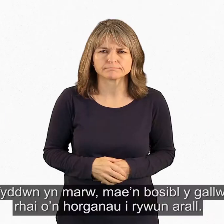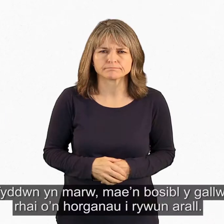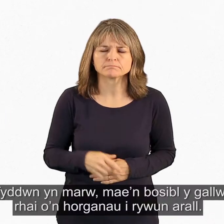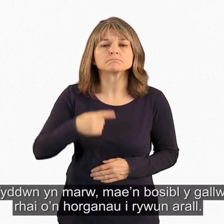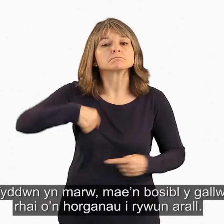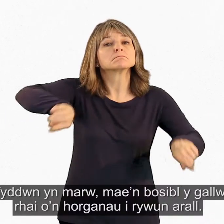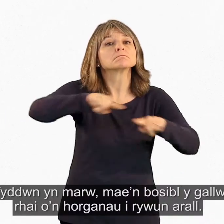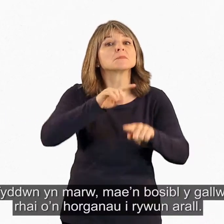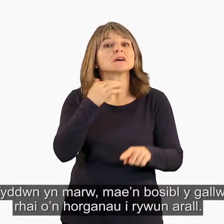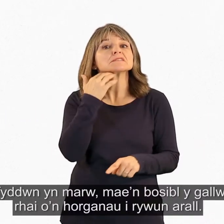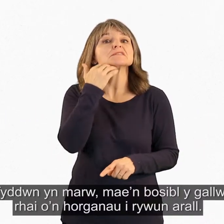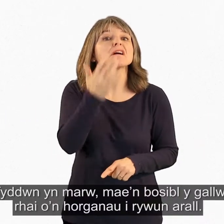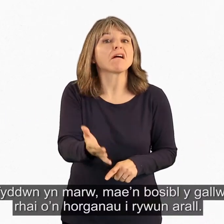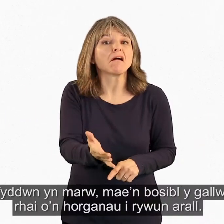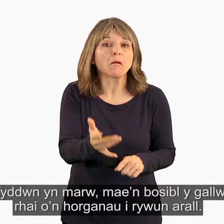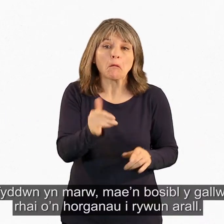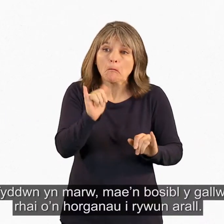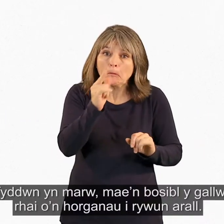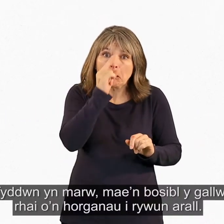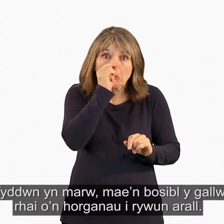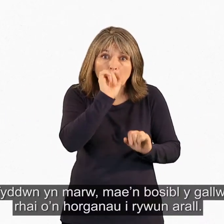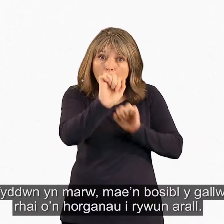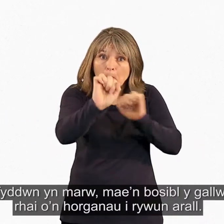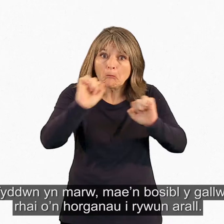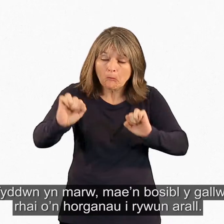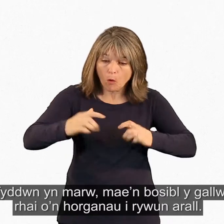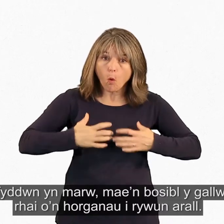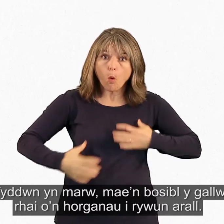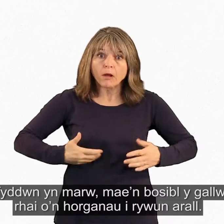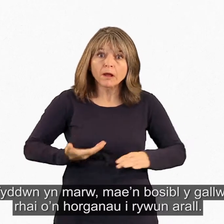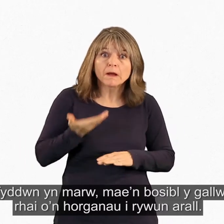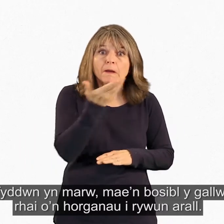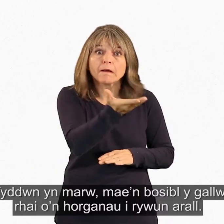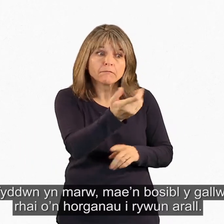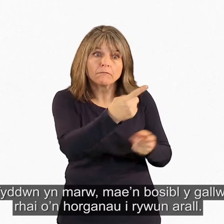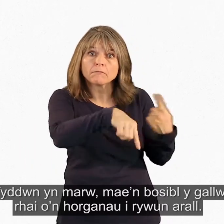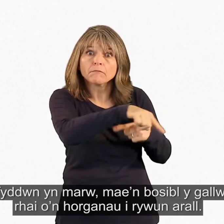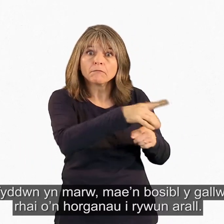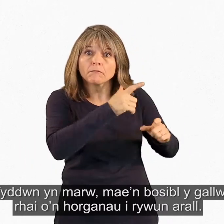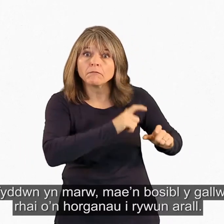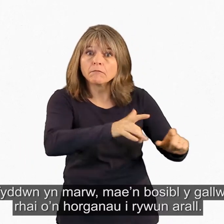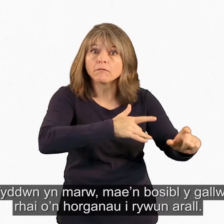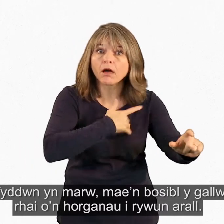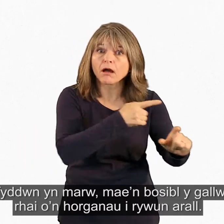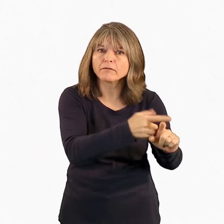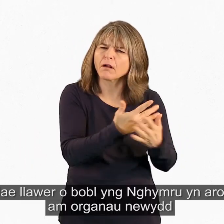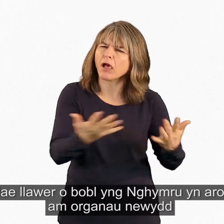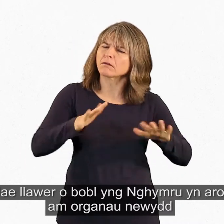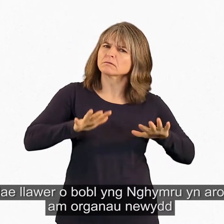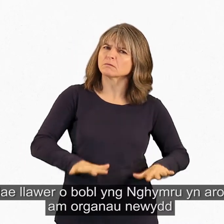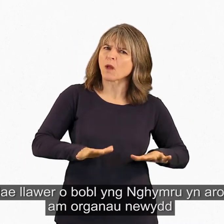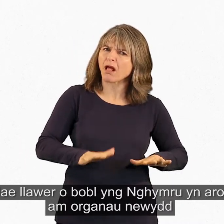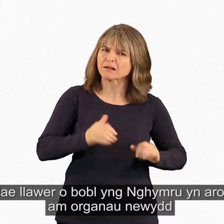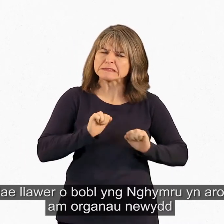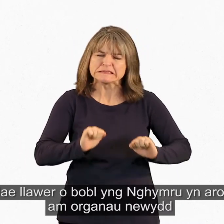Pan fyddwn yn marw, mae'n bosibl y gallwn rhoi rhaion organau i rhywun arall. Mae llawer o bobl yng